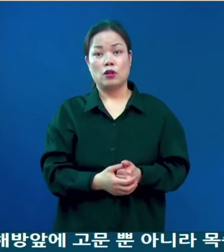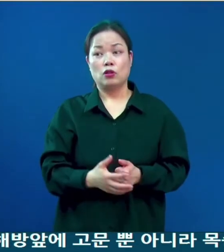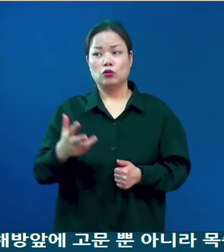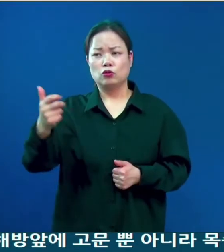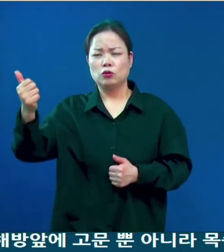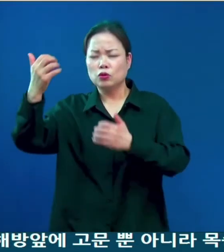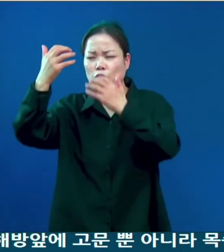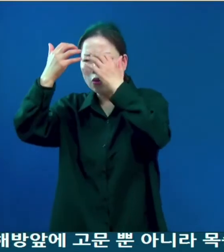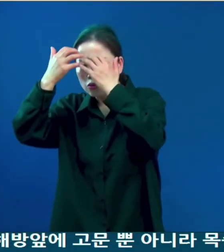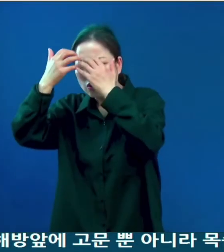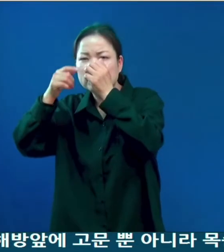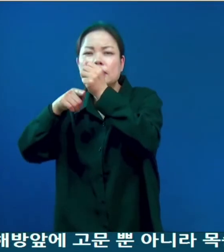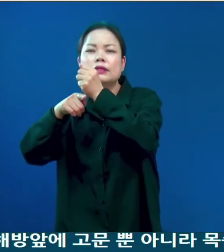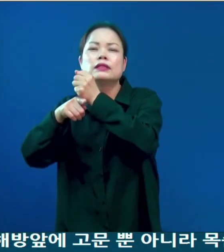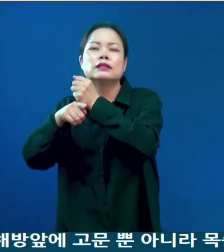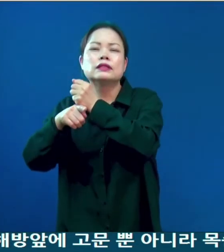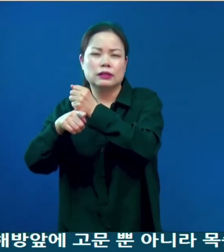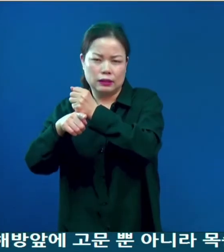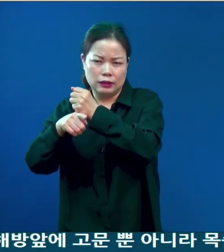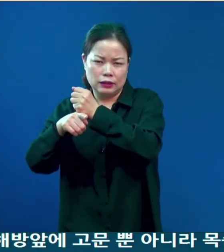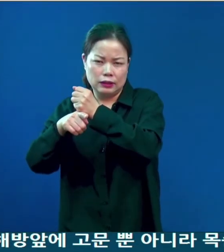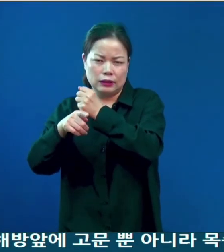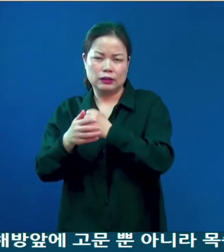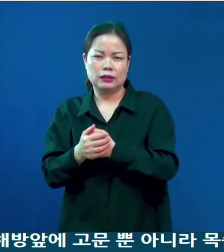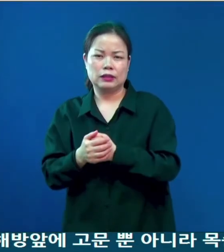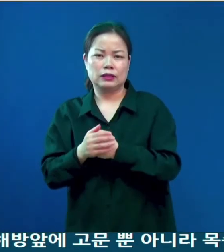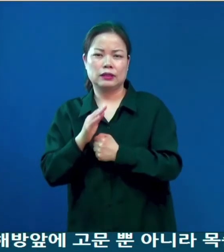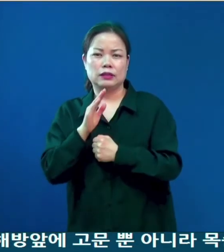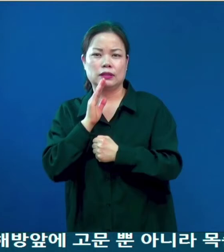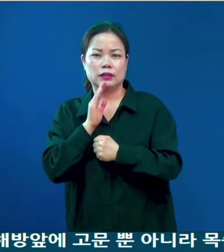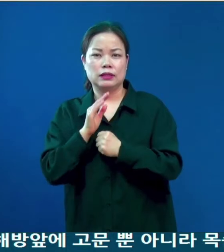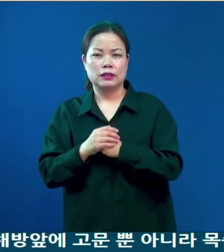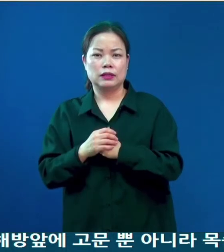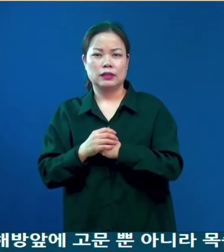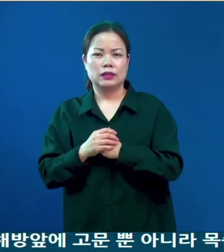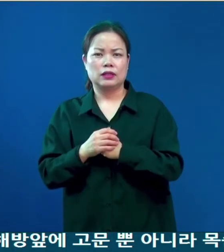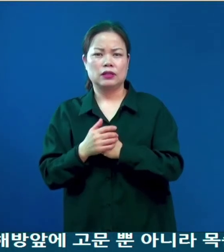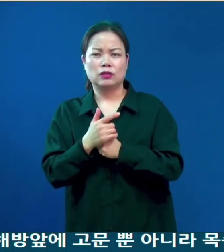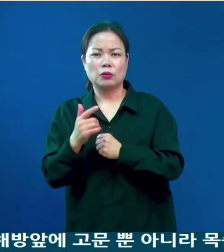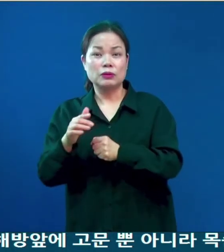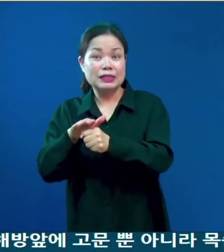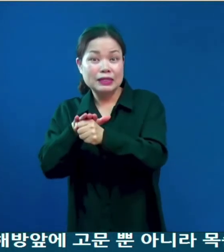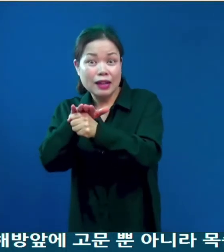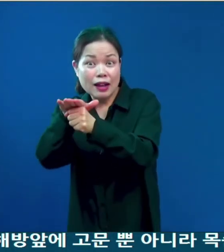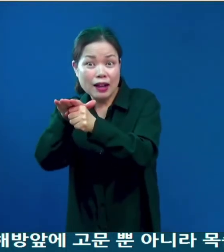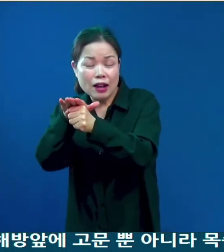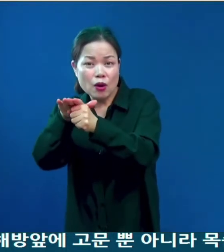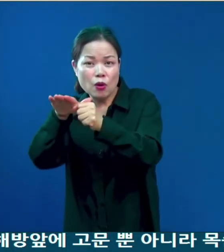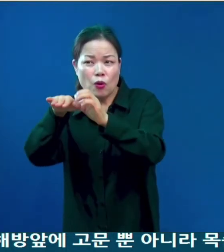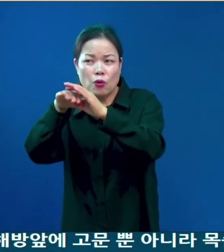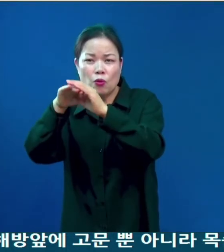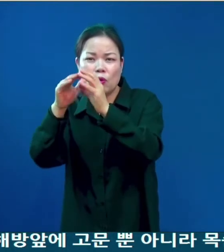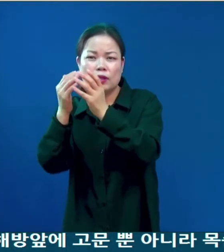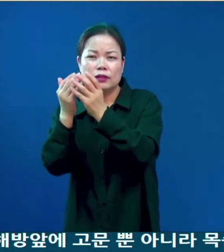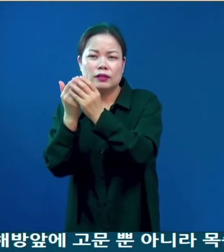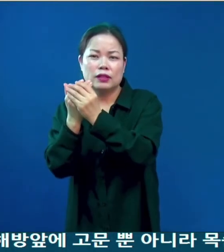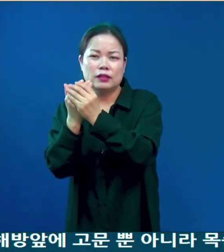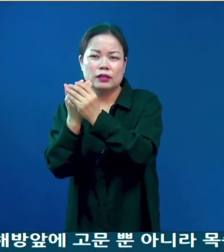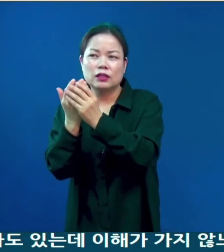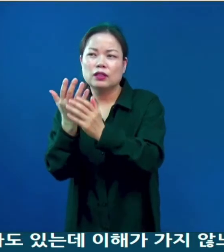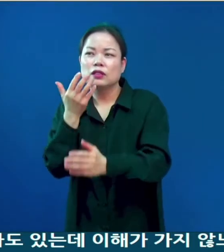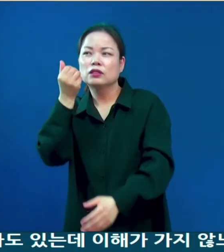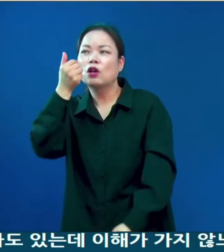이토록 고통스러워하셨던 이유는 사실은 너무나 사랑하시는 완전한 하나이신